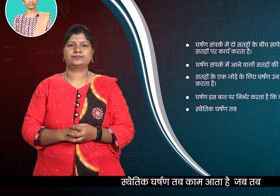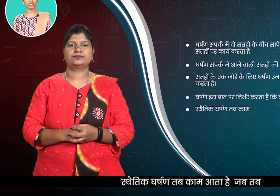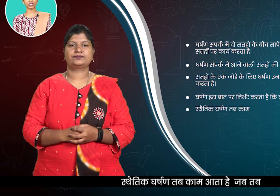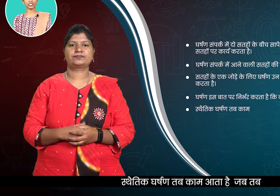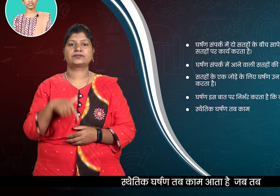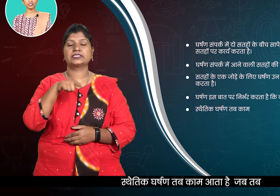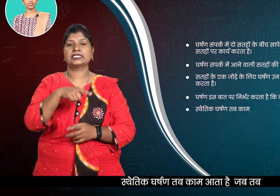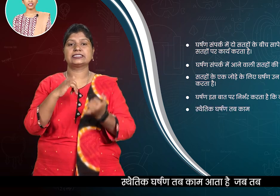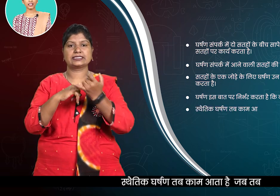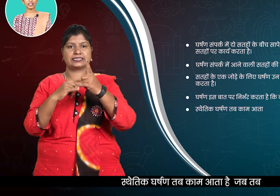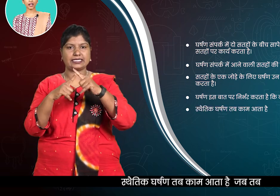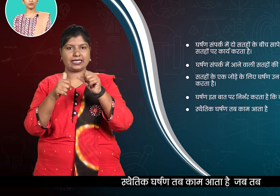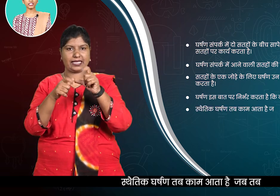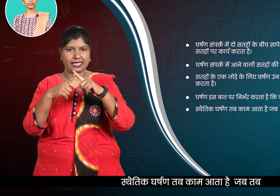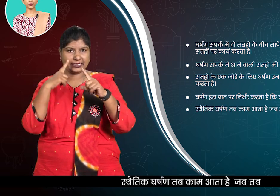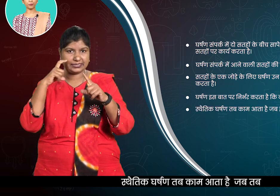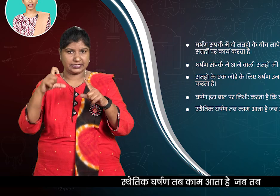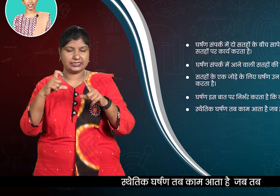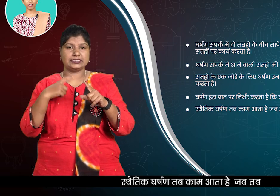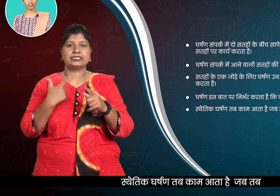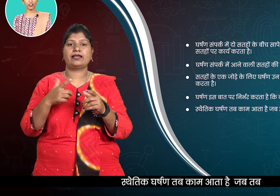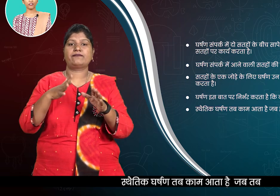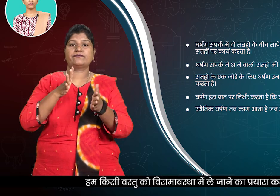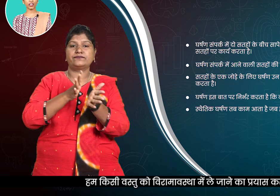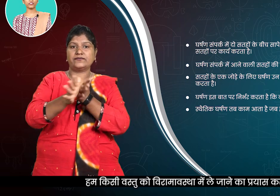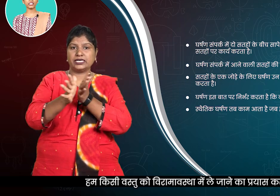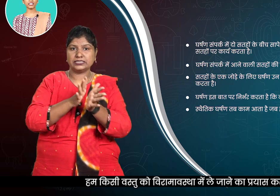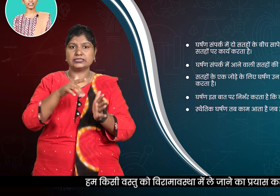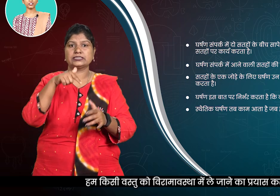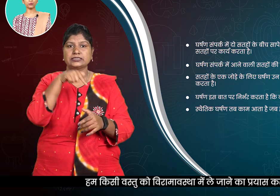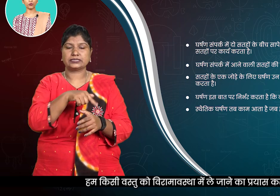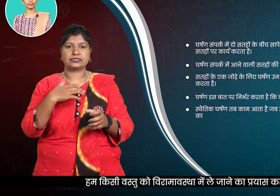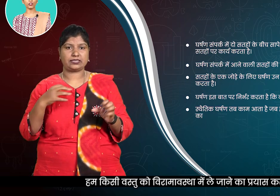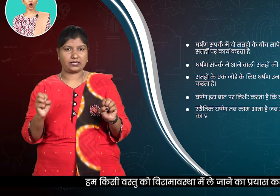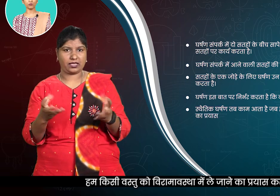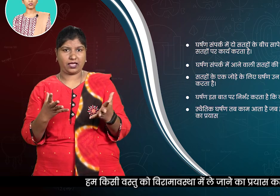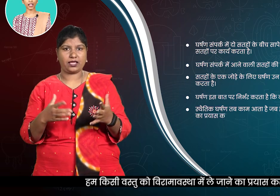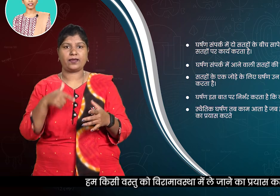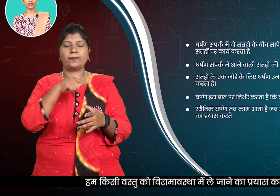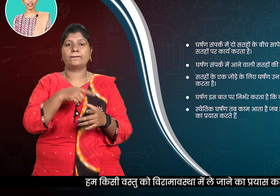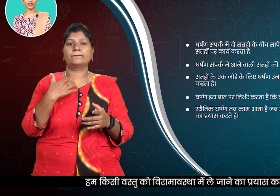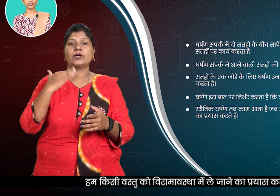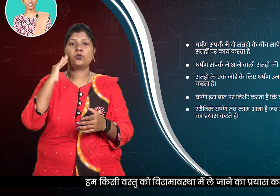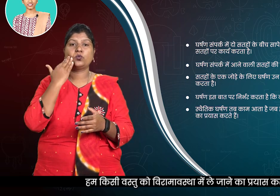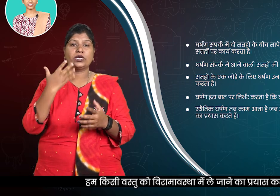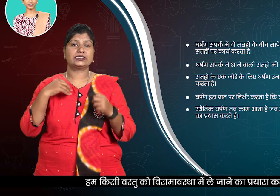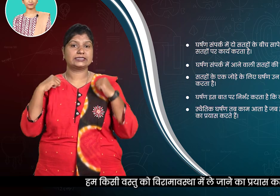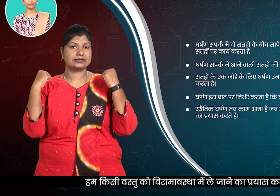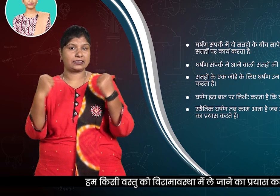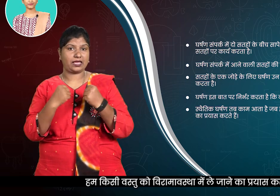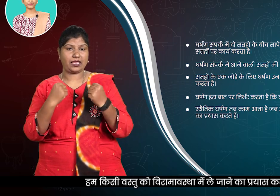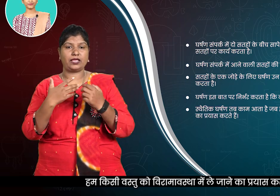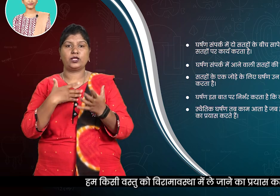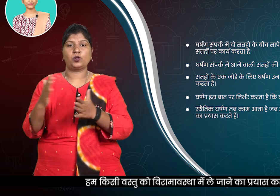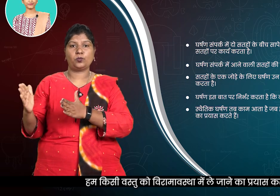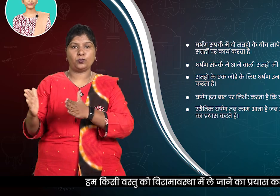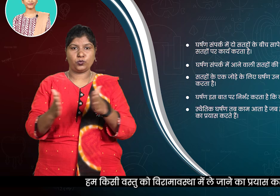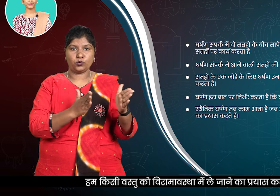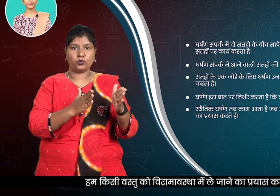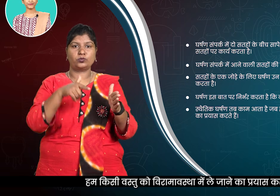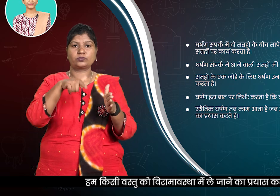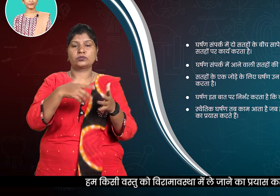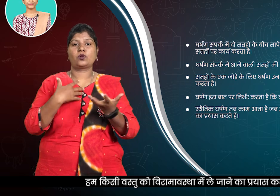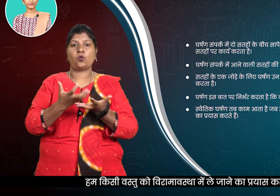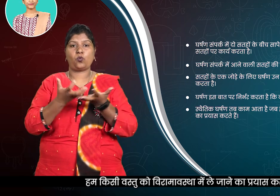स्टाटिक घर्षन तब तक काम करता है जब तक हम किसी वस्तु को वीराम अवस्ता से ले जाने का प्रयास